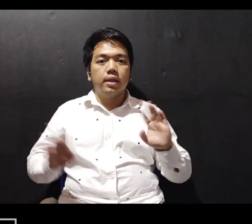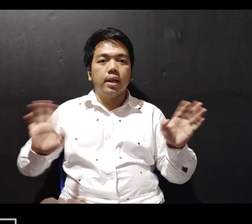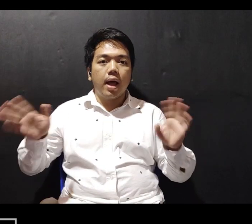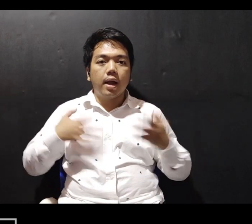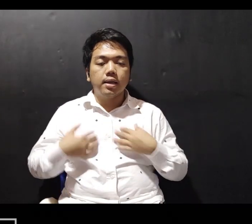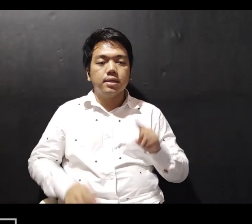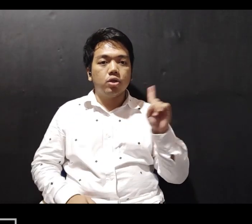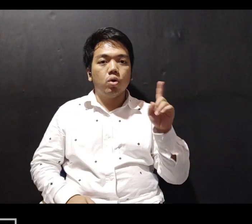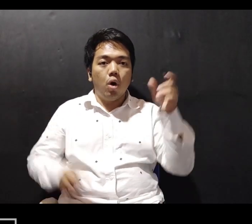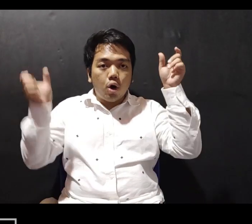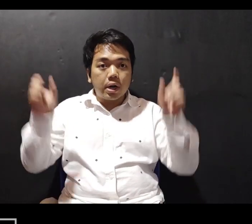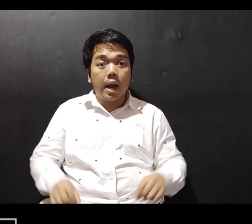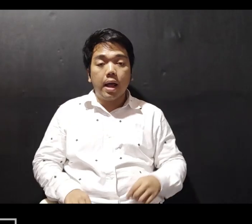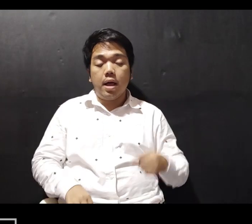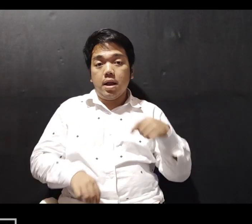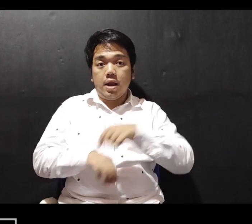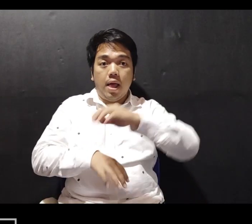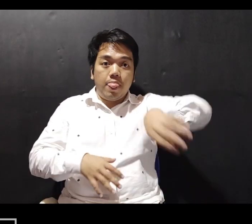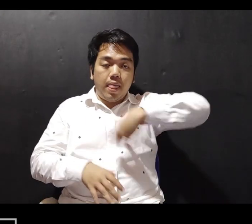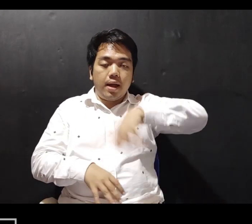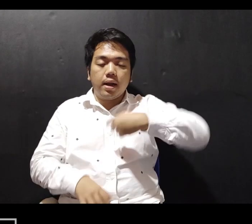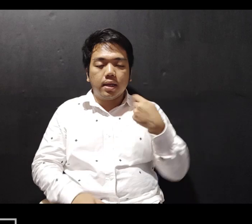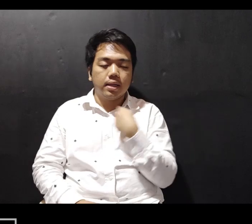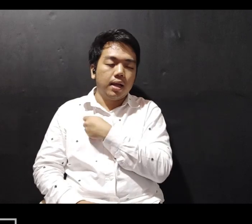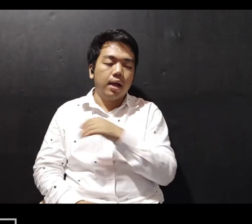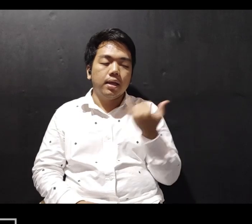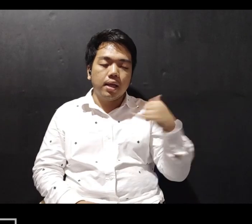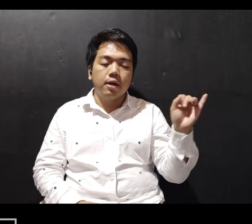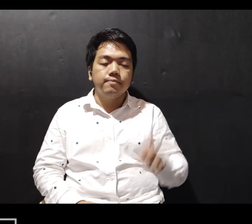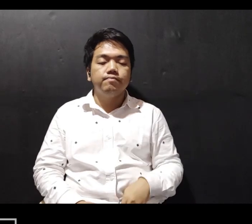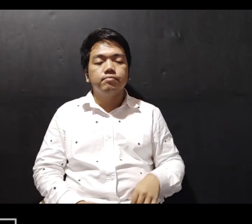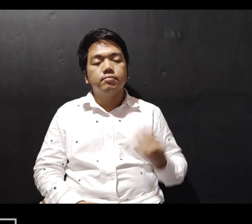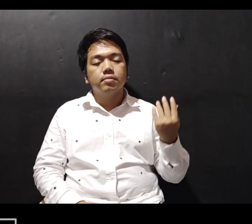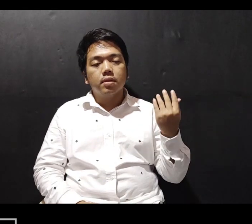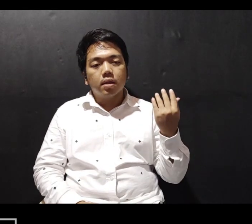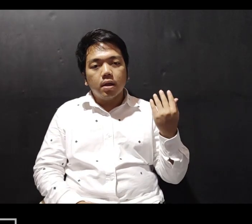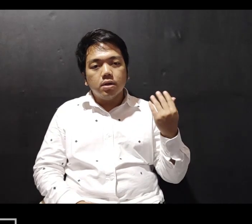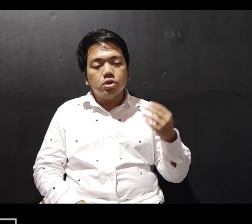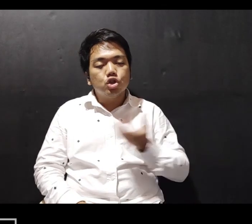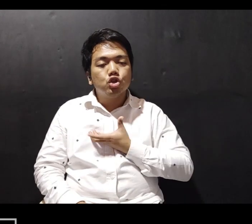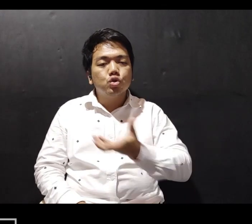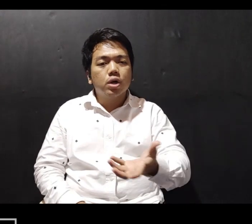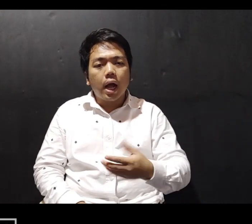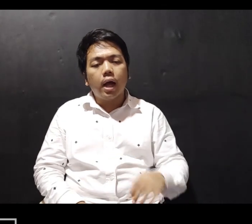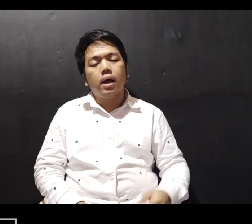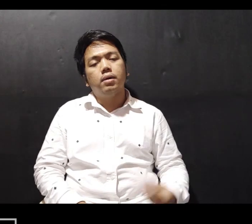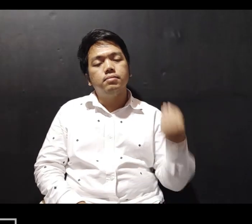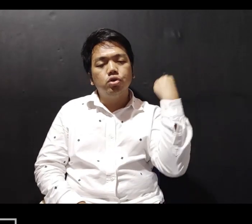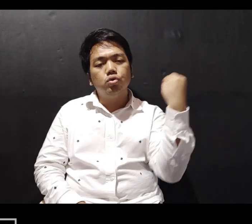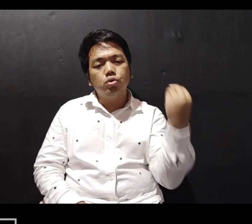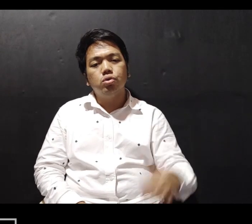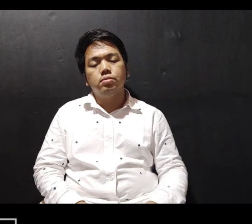yang suka melewati masa penantian. Tapi satu hal tentang Tuhan